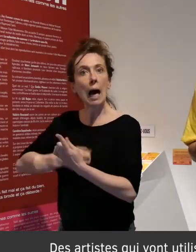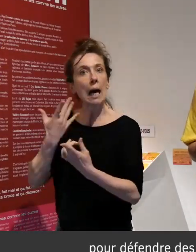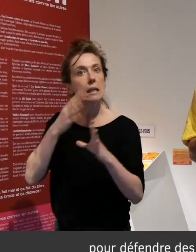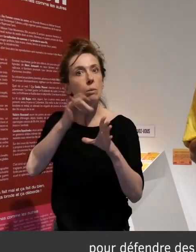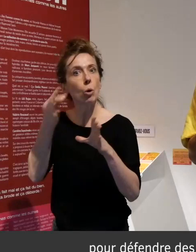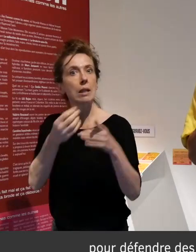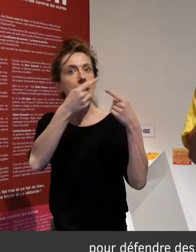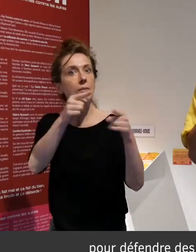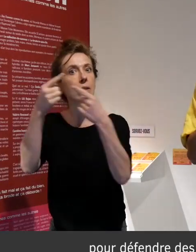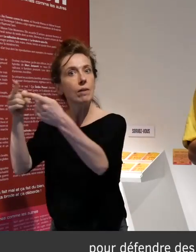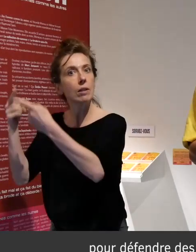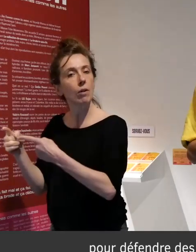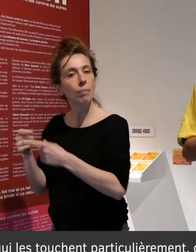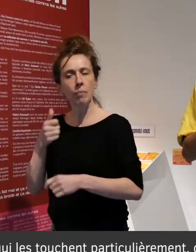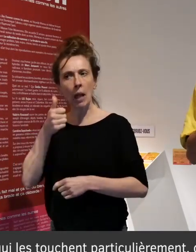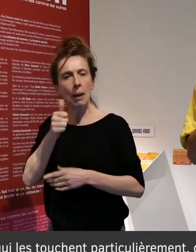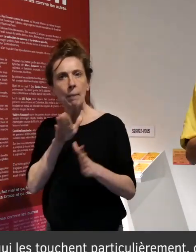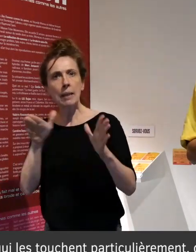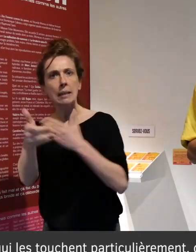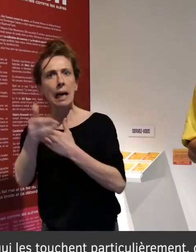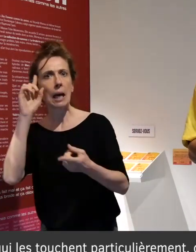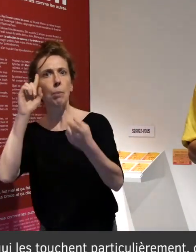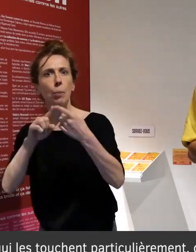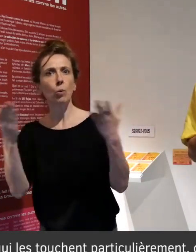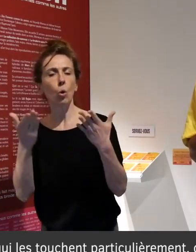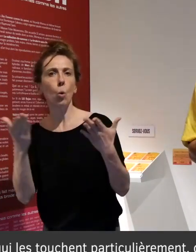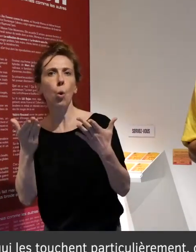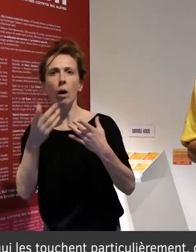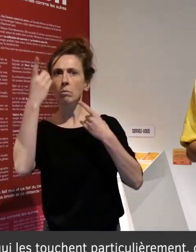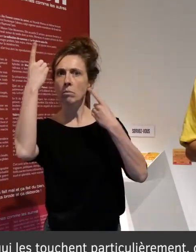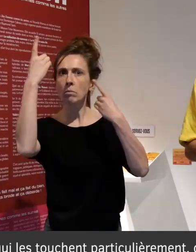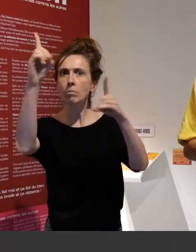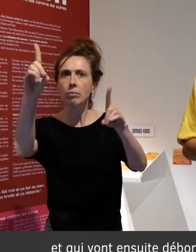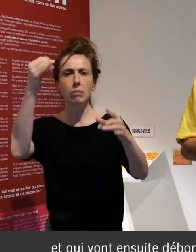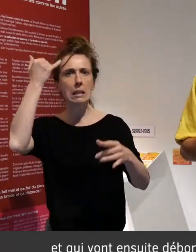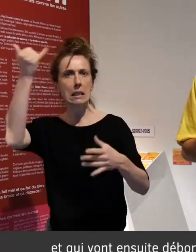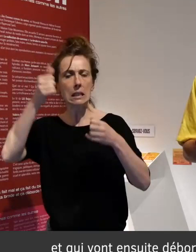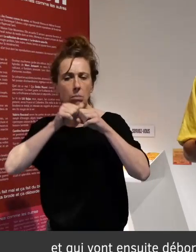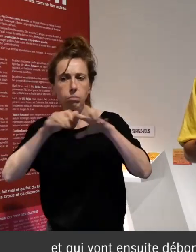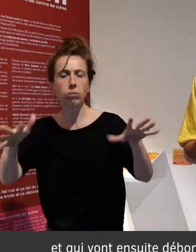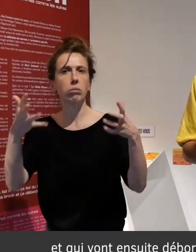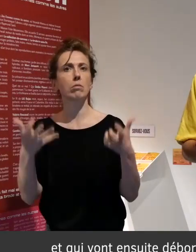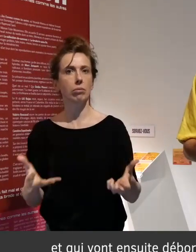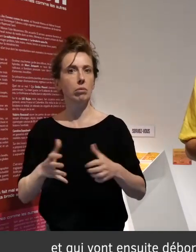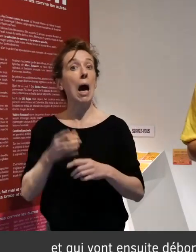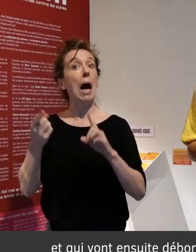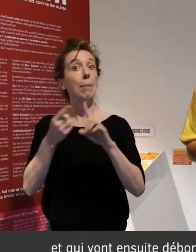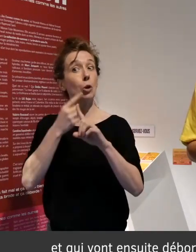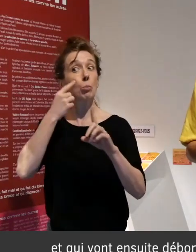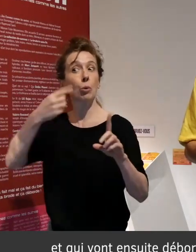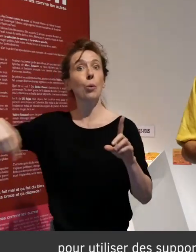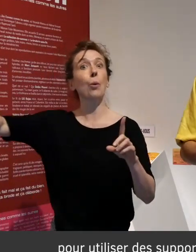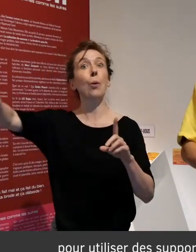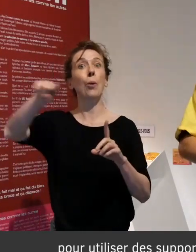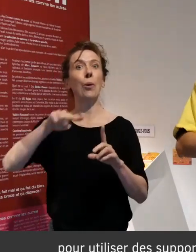broderie pour défendre des causes qui les touchent particulièrement, qui leur tiennent à cœur, et qui vont ensuite déborder